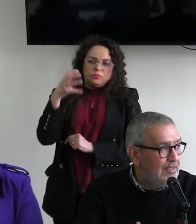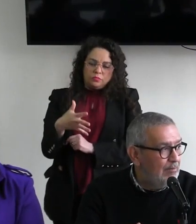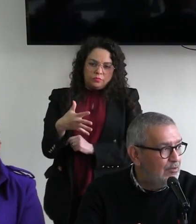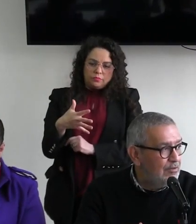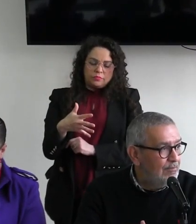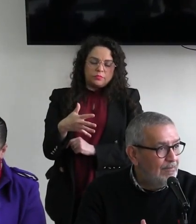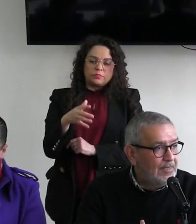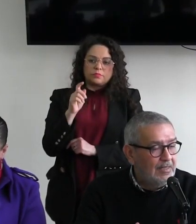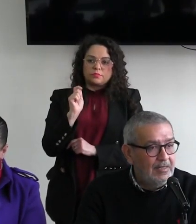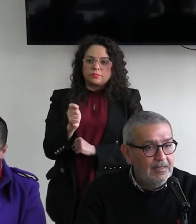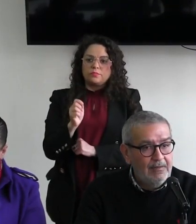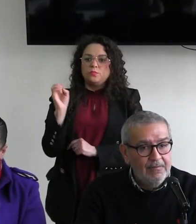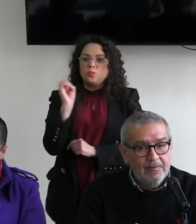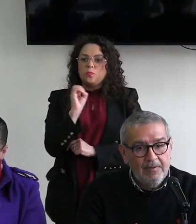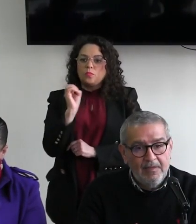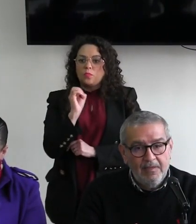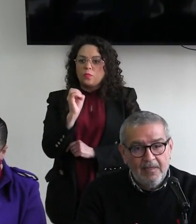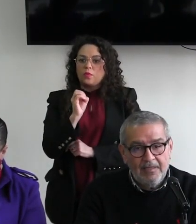retomado, digamos,